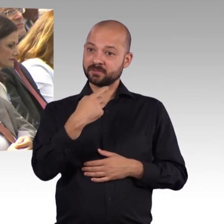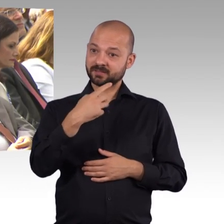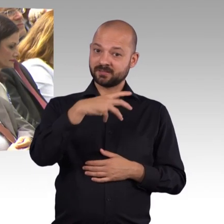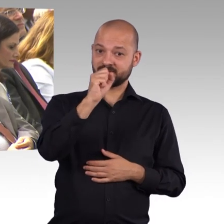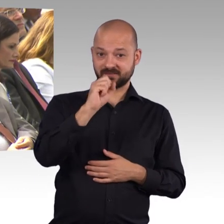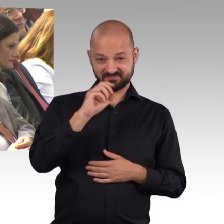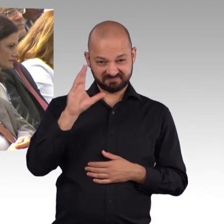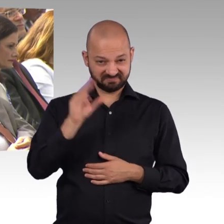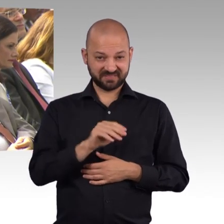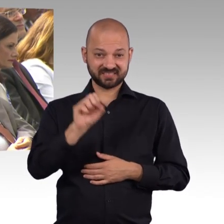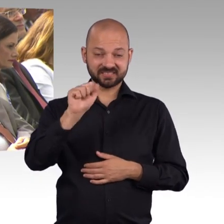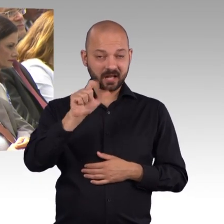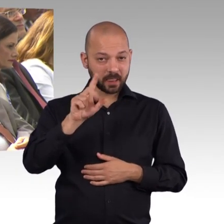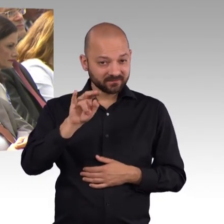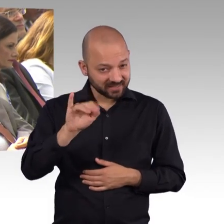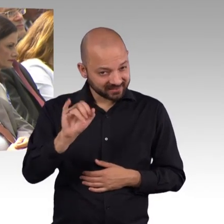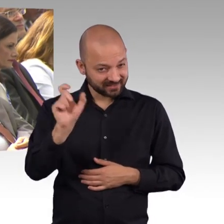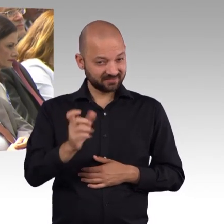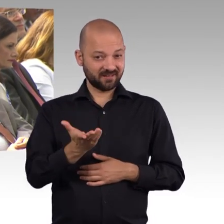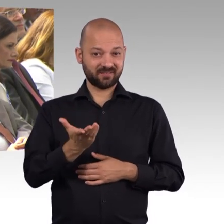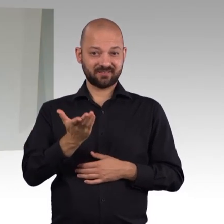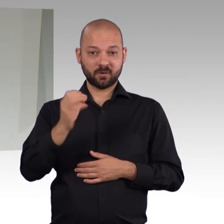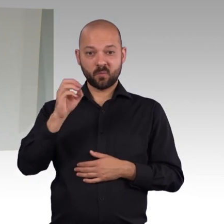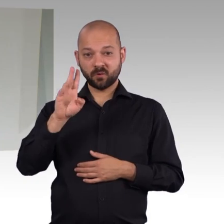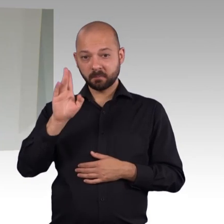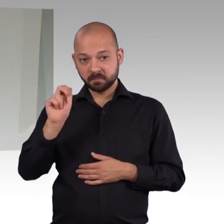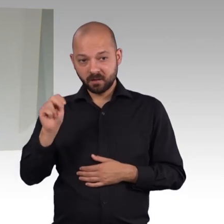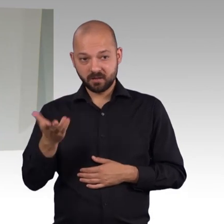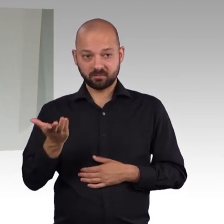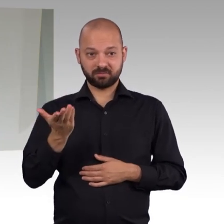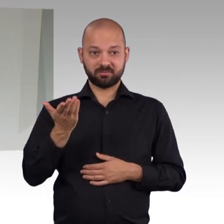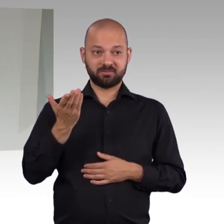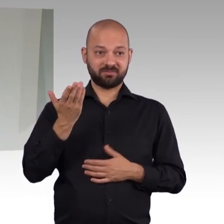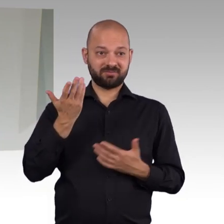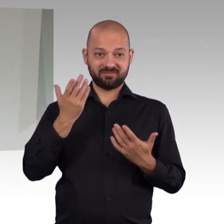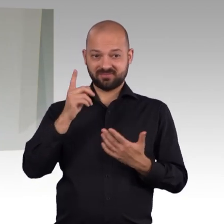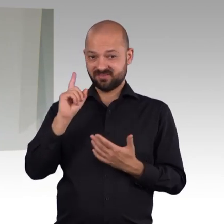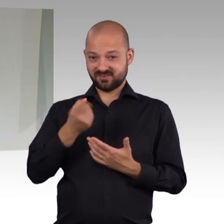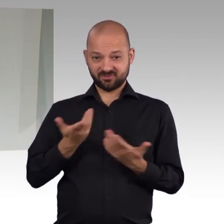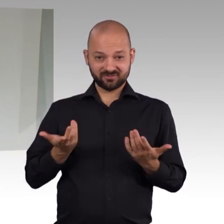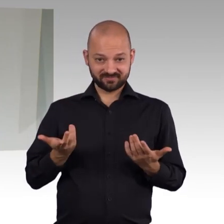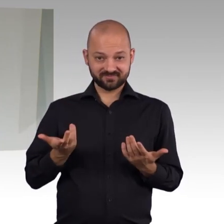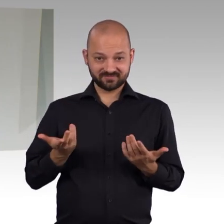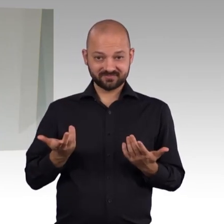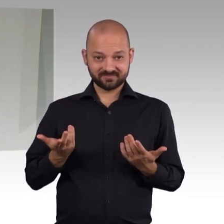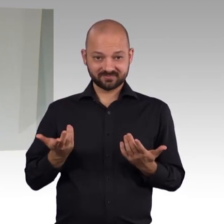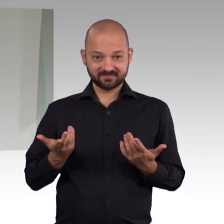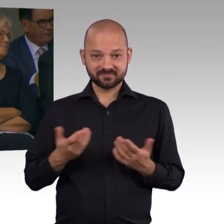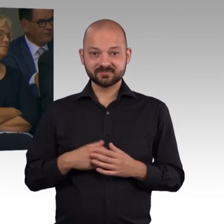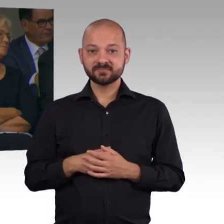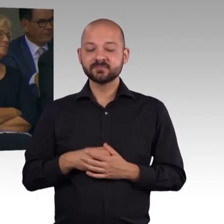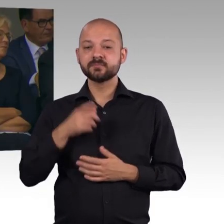Frau Kramp-Karrenbauer, Ihre Glaubwürdigkeit als Verteidigungsministerin ist zum Start nahe Null. Ministerien, das sehen